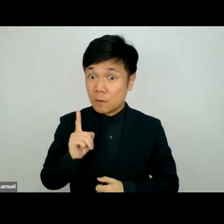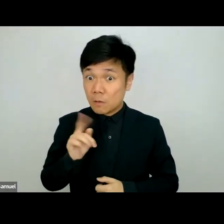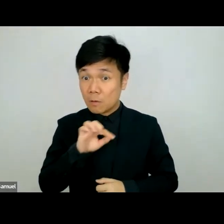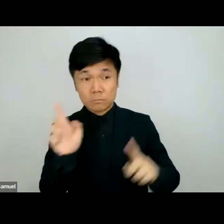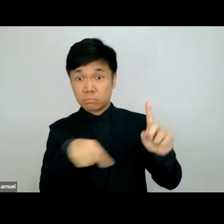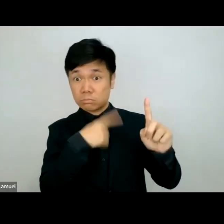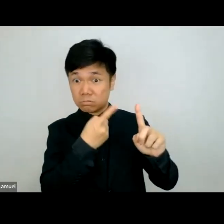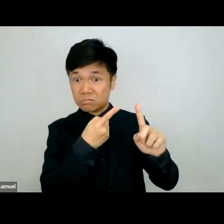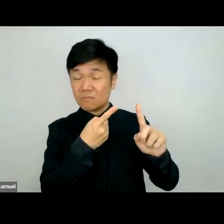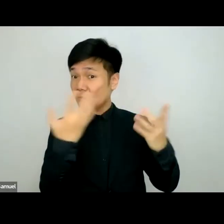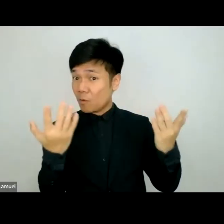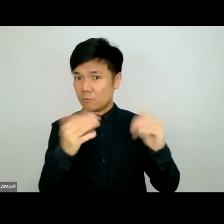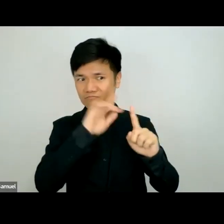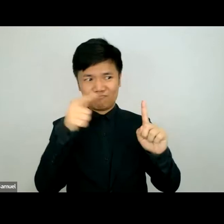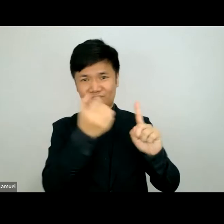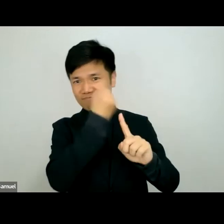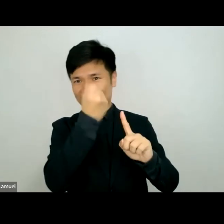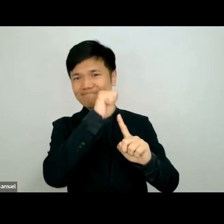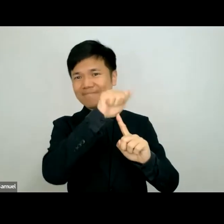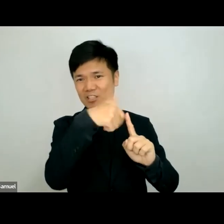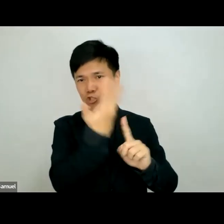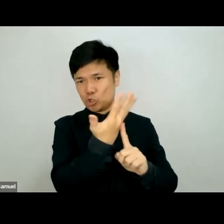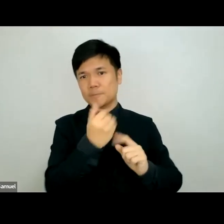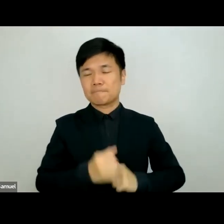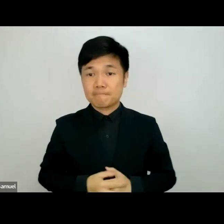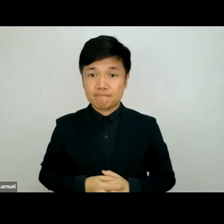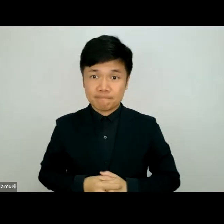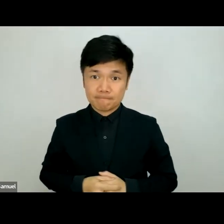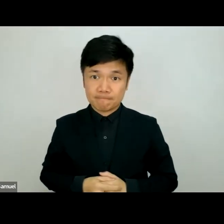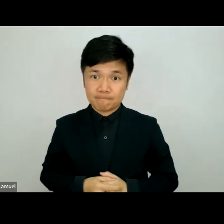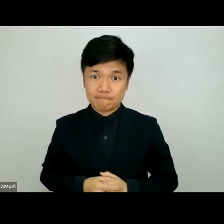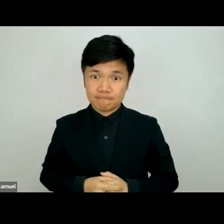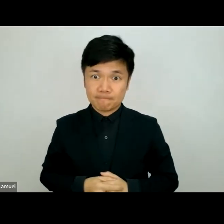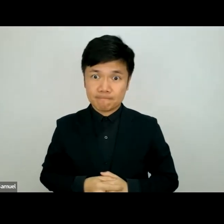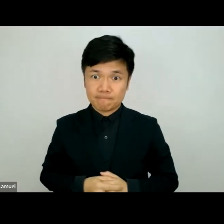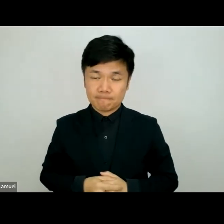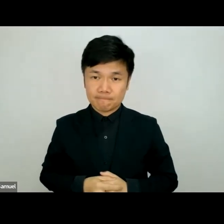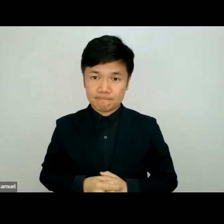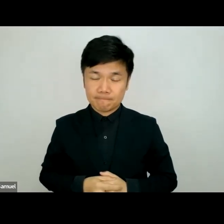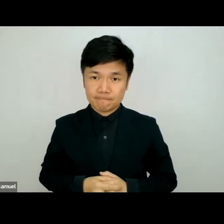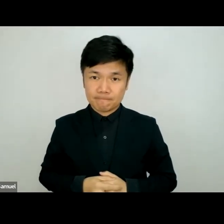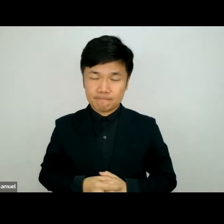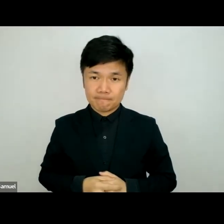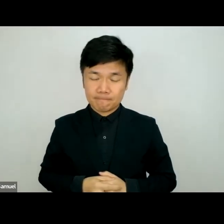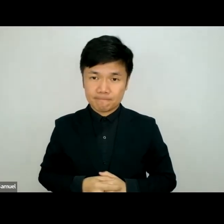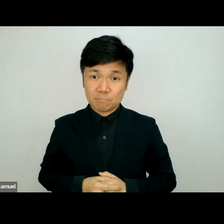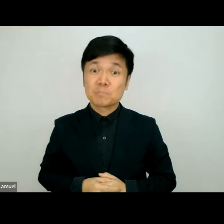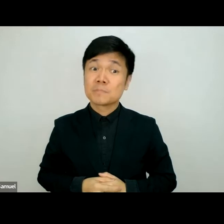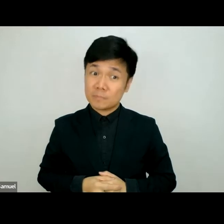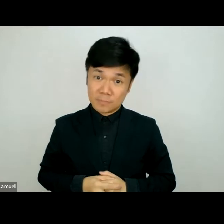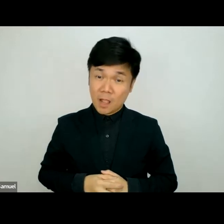seule façon d'avoir un avenir beaucoup plus durable. Quelquefois, nous